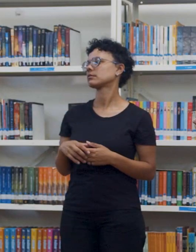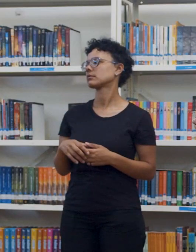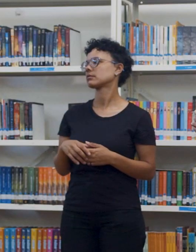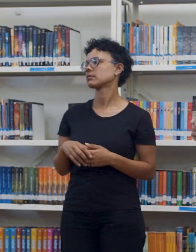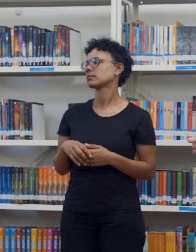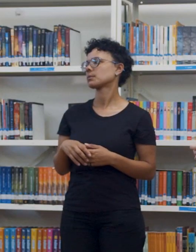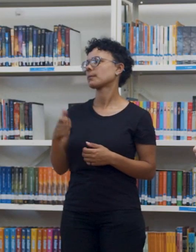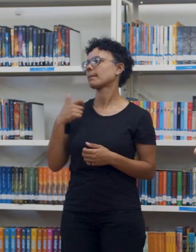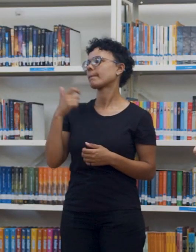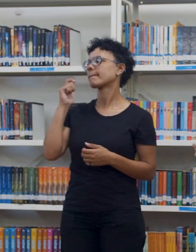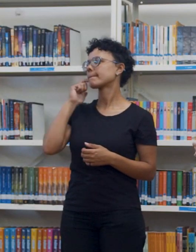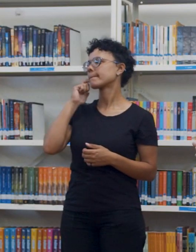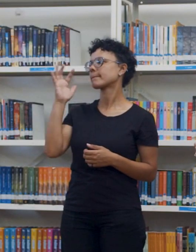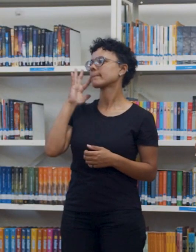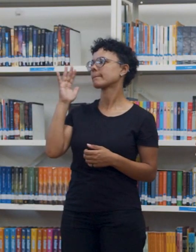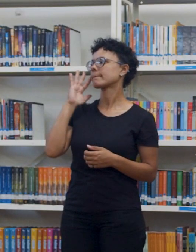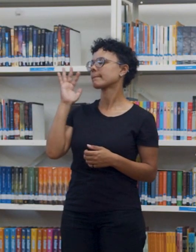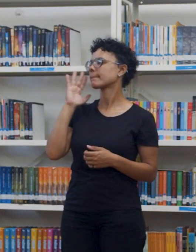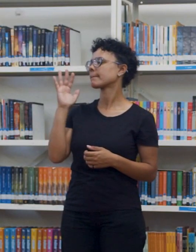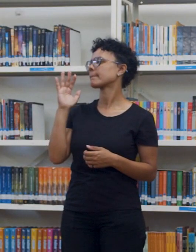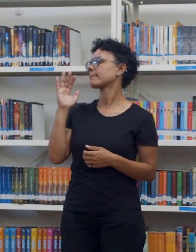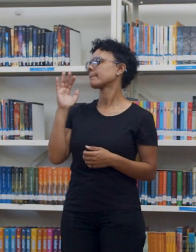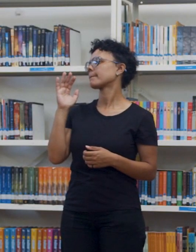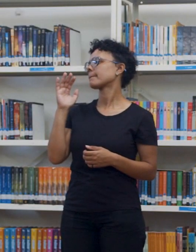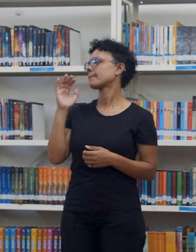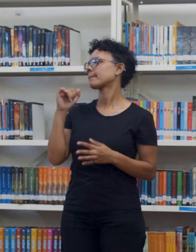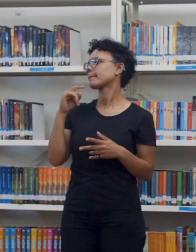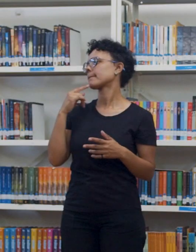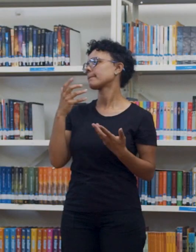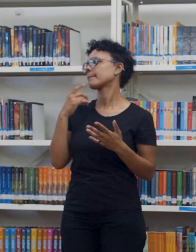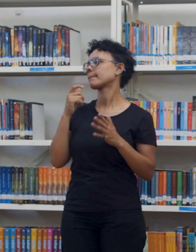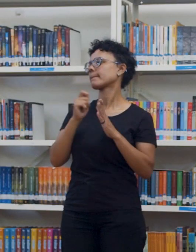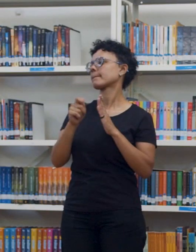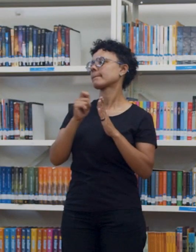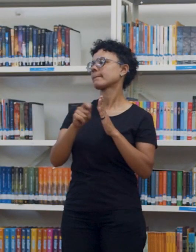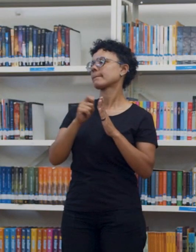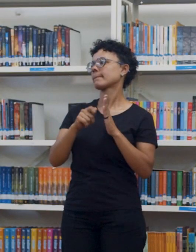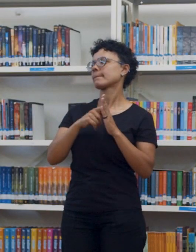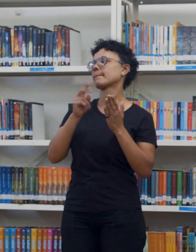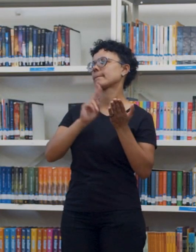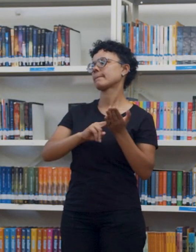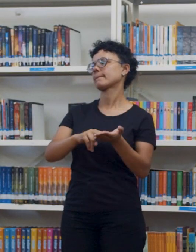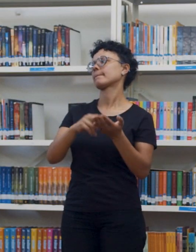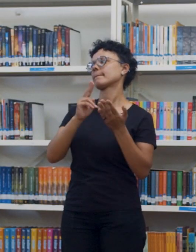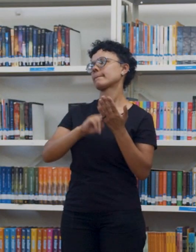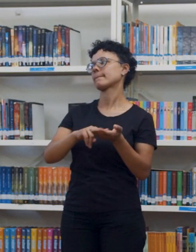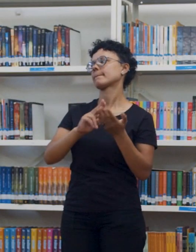Eu estava pensando que eu estava querendo escrever. Eu gosto muito de escrever,